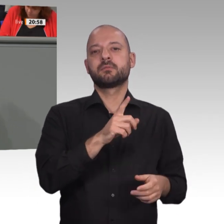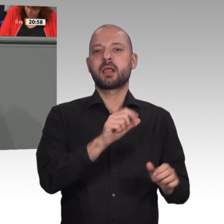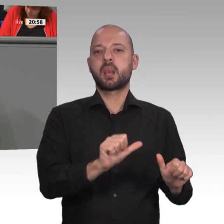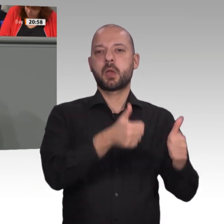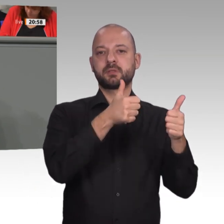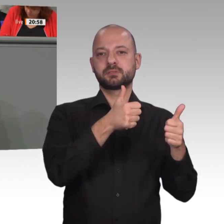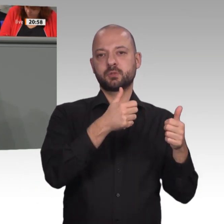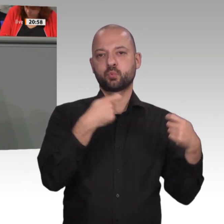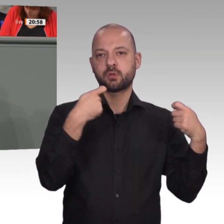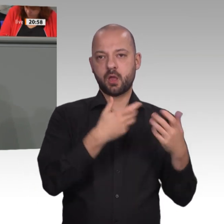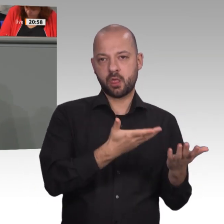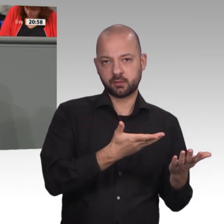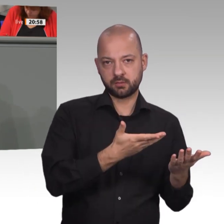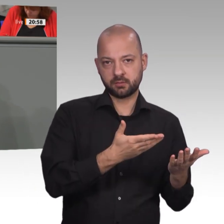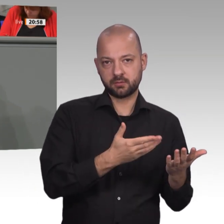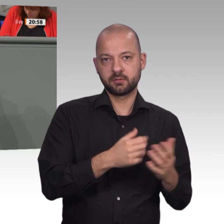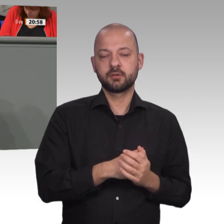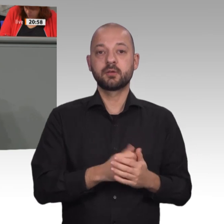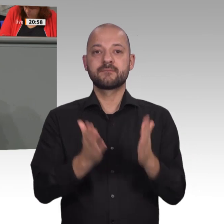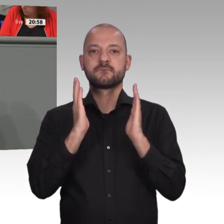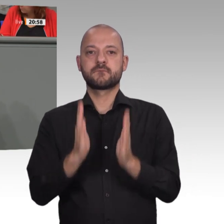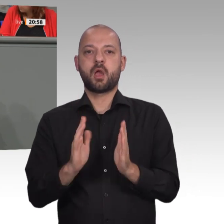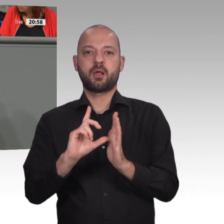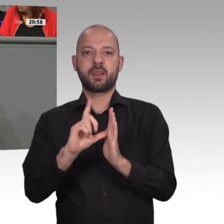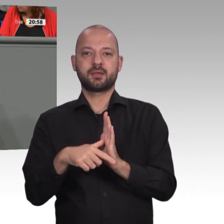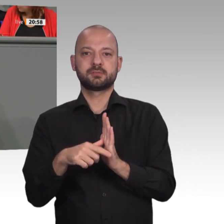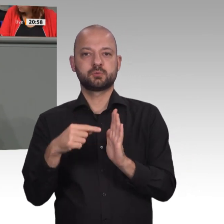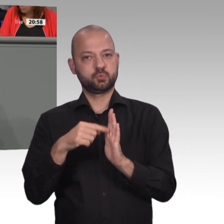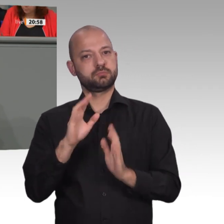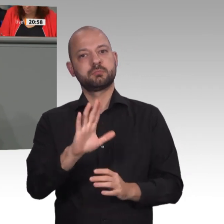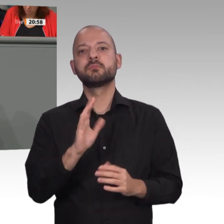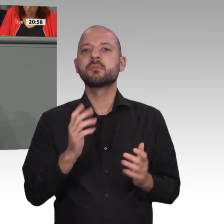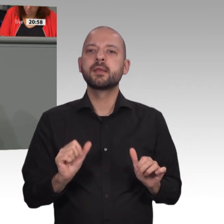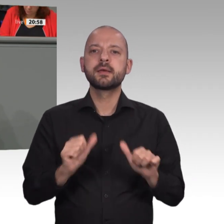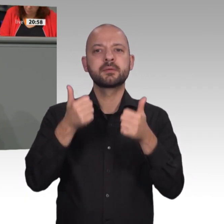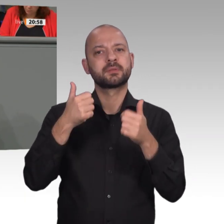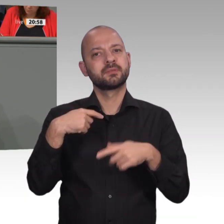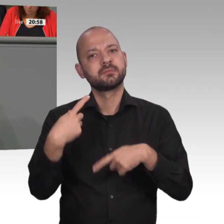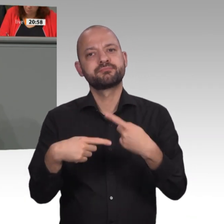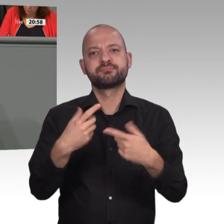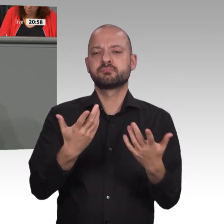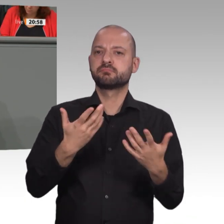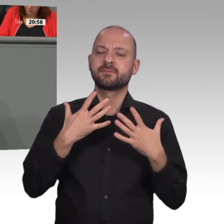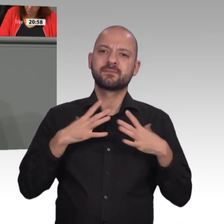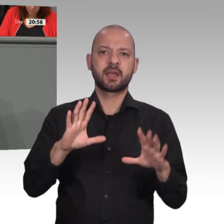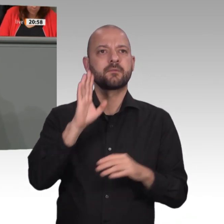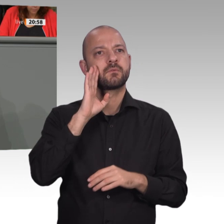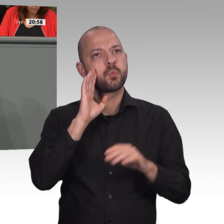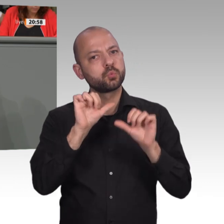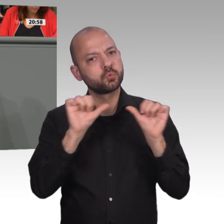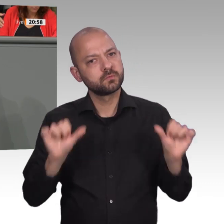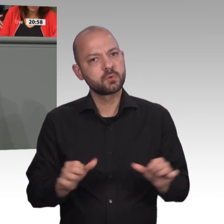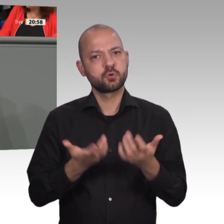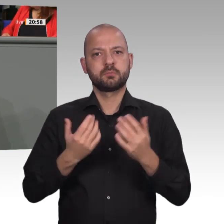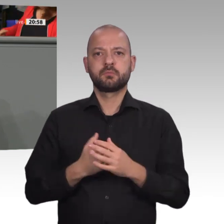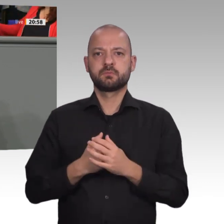zukünftig vom persönlichen Bedarf abhängen. Bei Menschen mit Behinderung in Wohngruppen etwa sollen die reinen Wohnkosten von den Leistungen